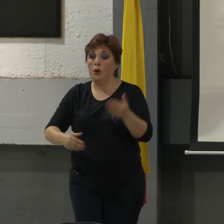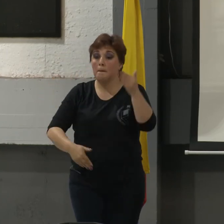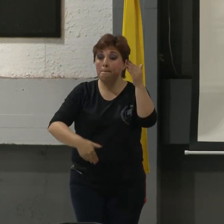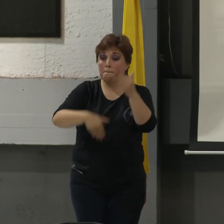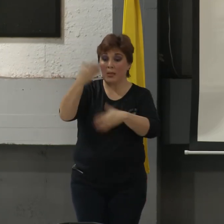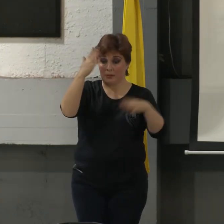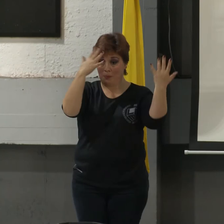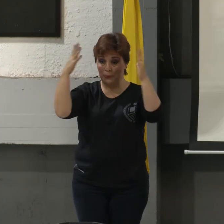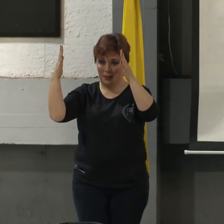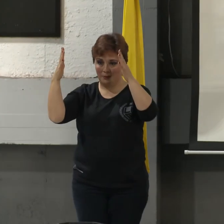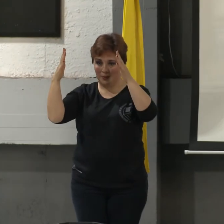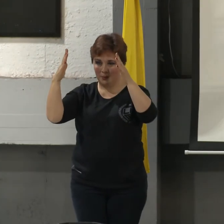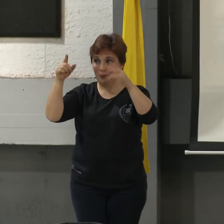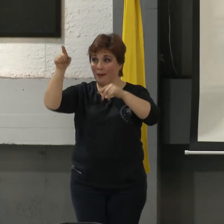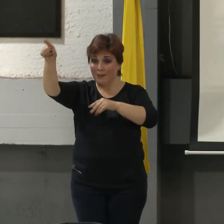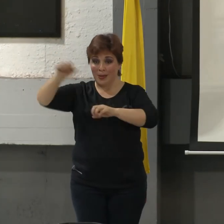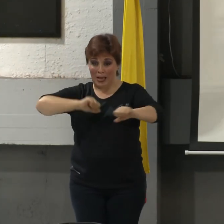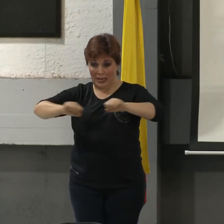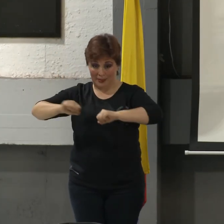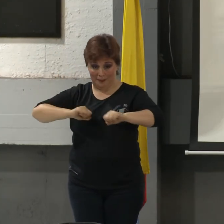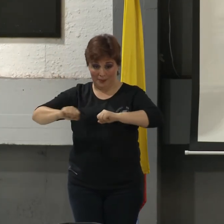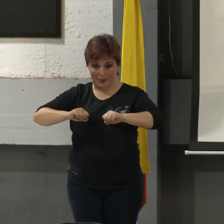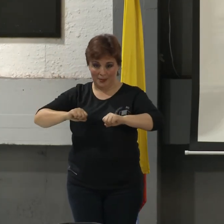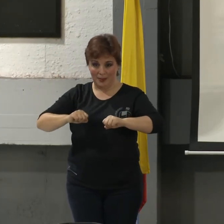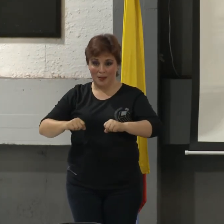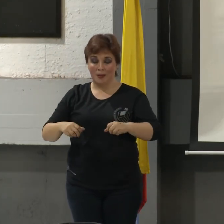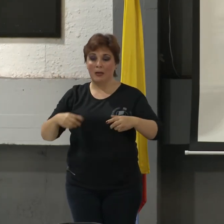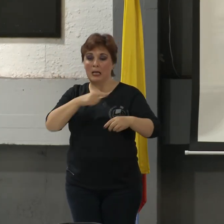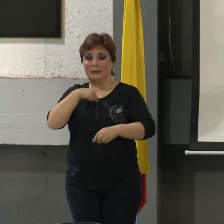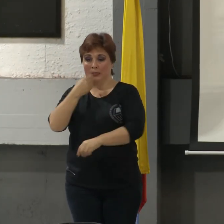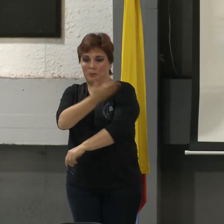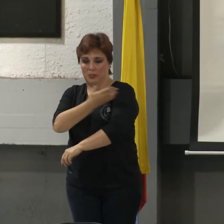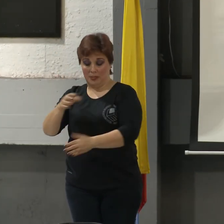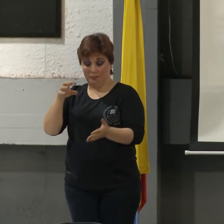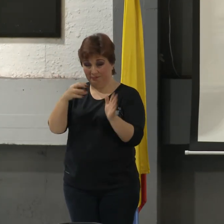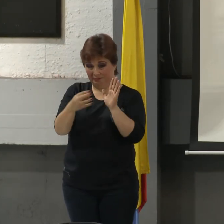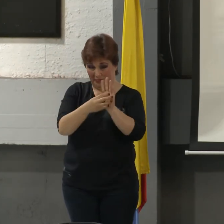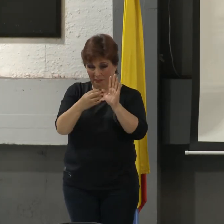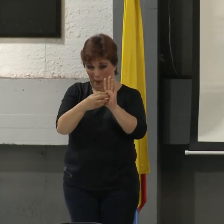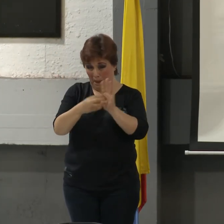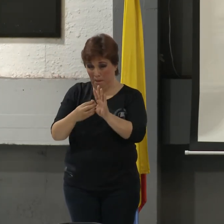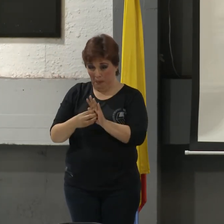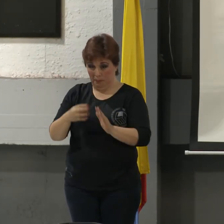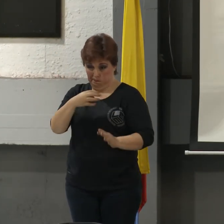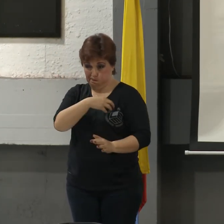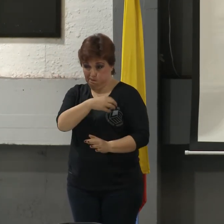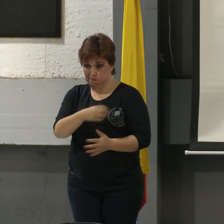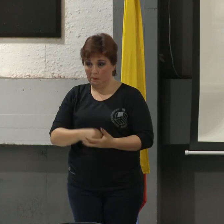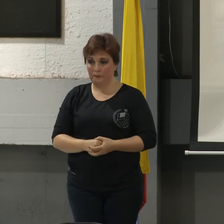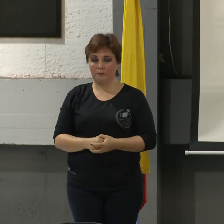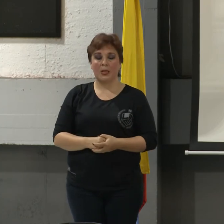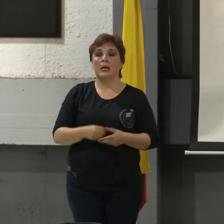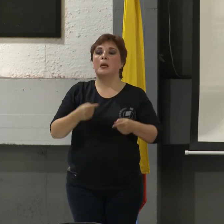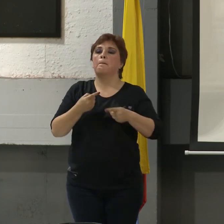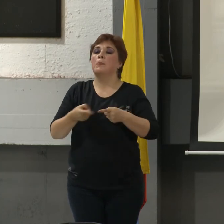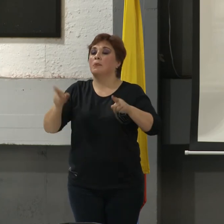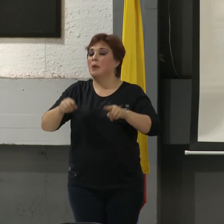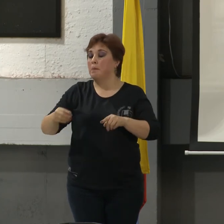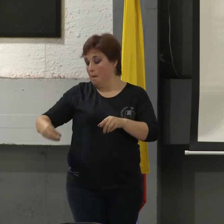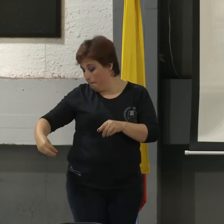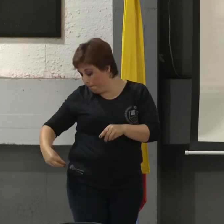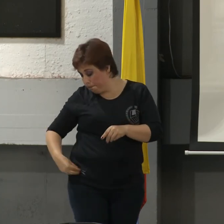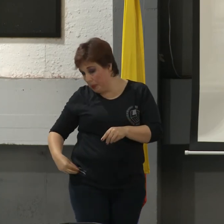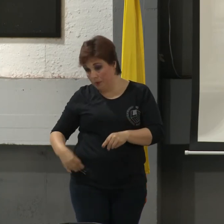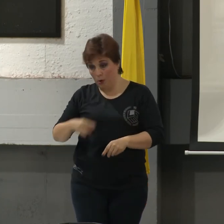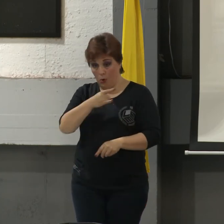con la jornada estampado de camisetas con el logo de los 50 años de la licenciatura y el logo de la universidad pedagógica nacional para